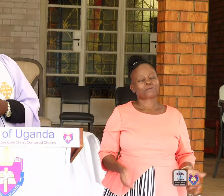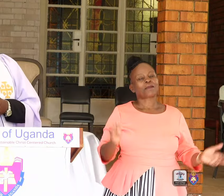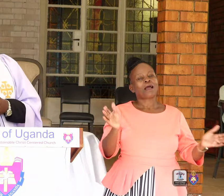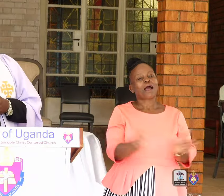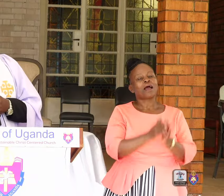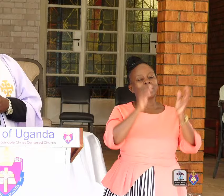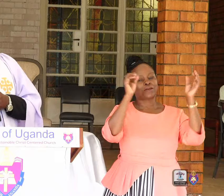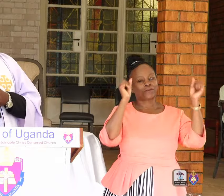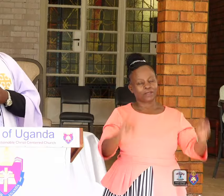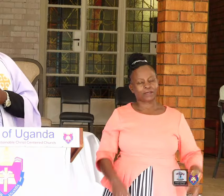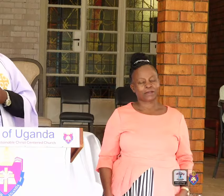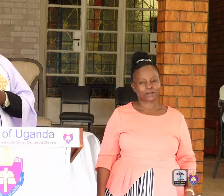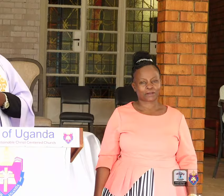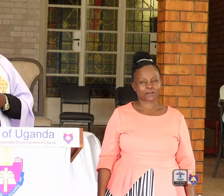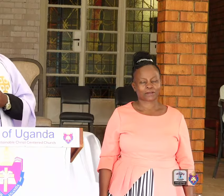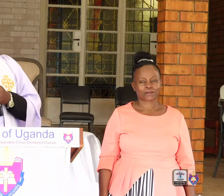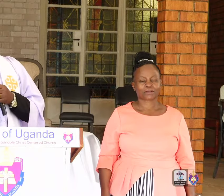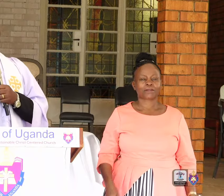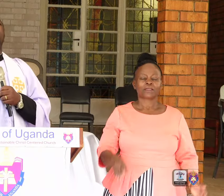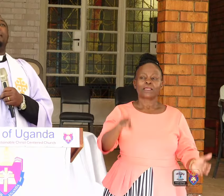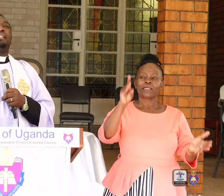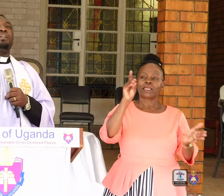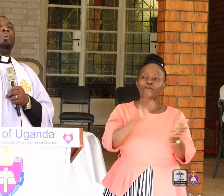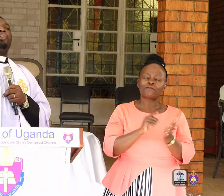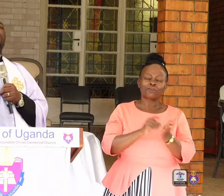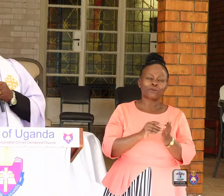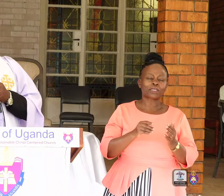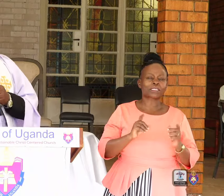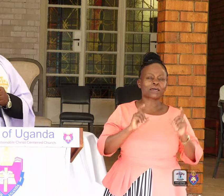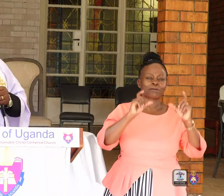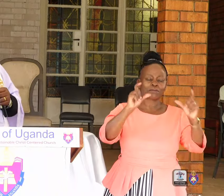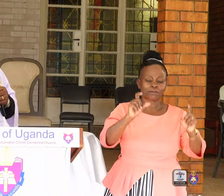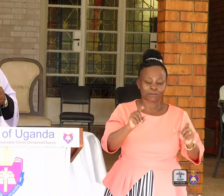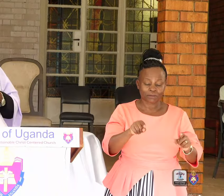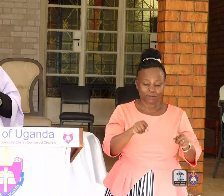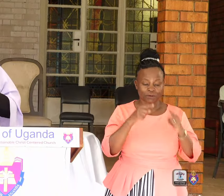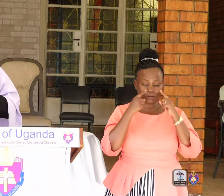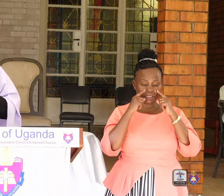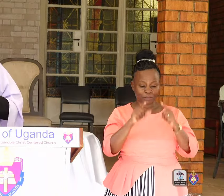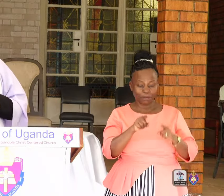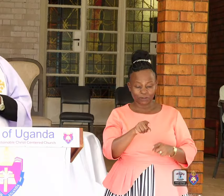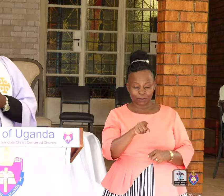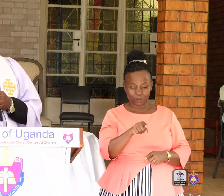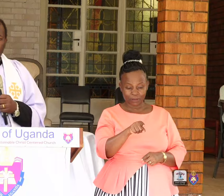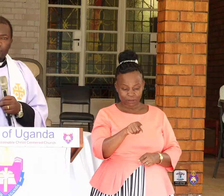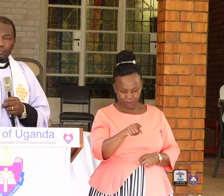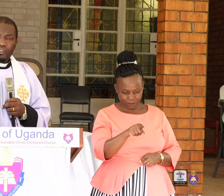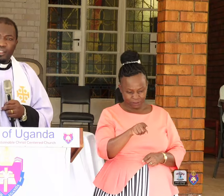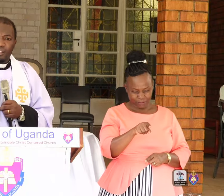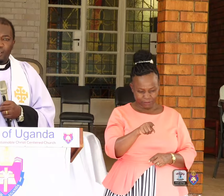Haleluya. Omusawo bwamala nagamba nti ono watuuse nze